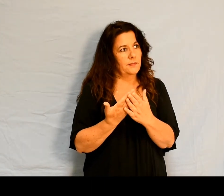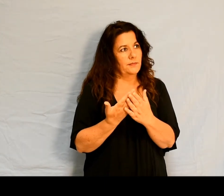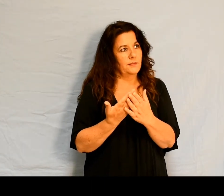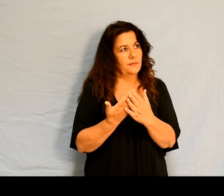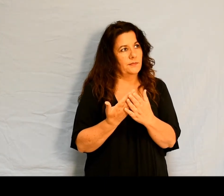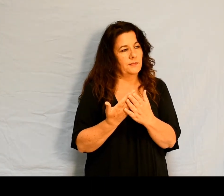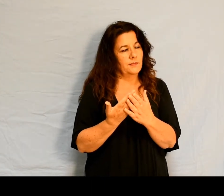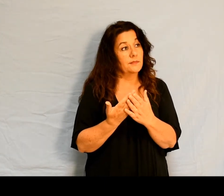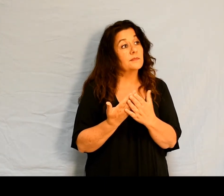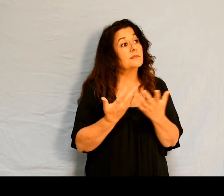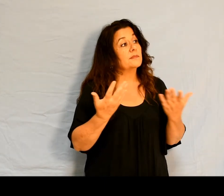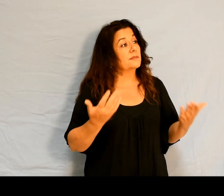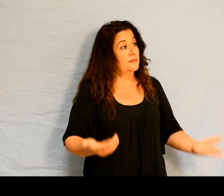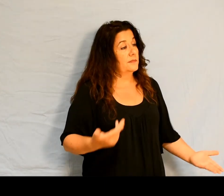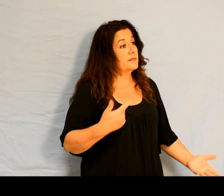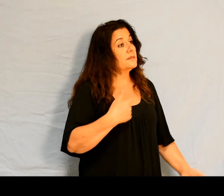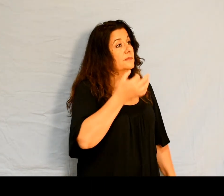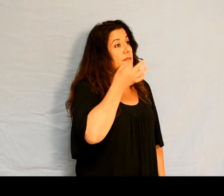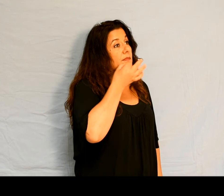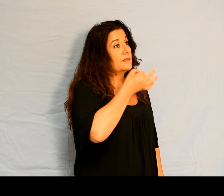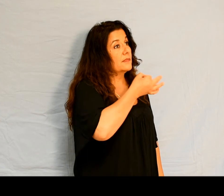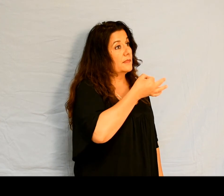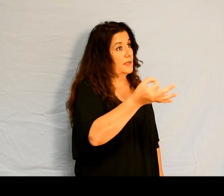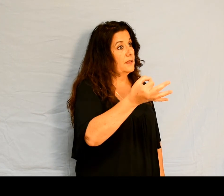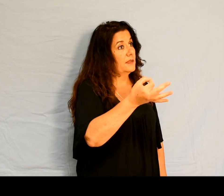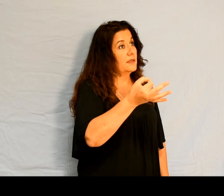Ainsi, je vous le dis, le royaume de Dieu vous sera